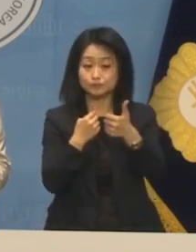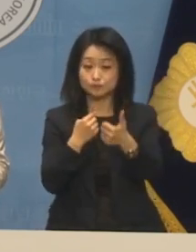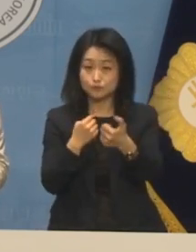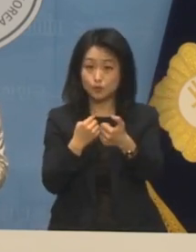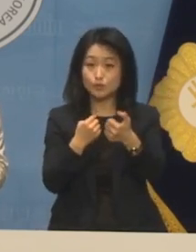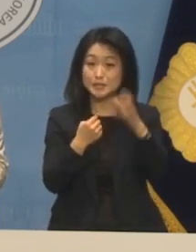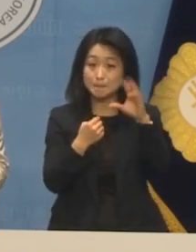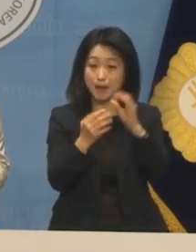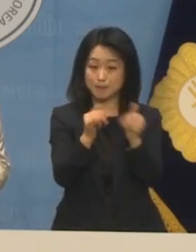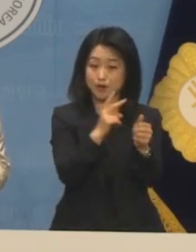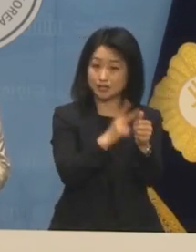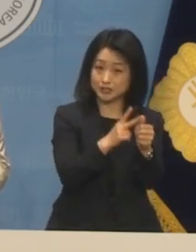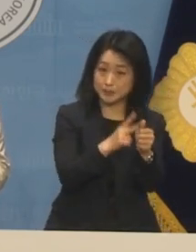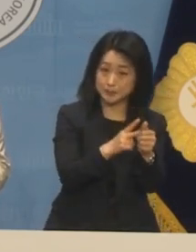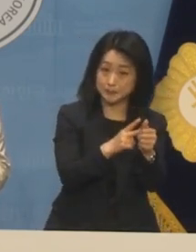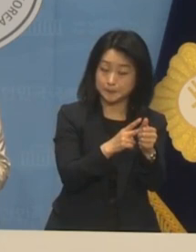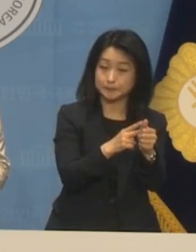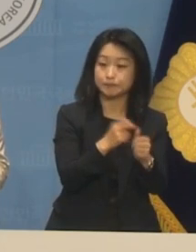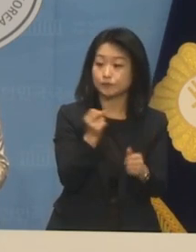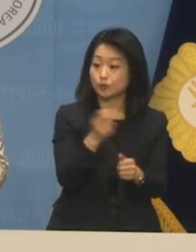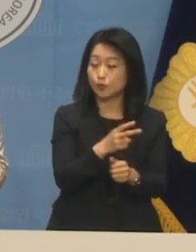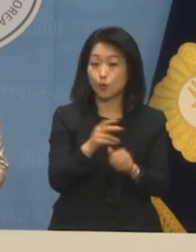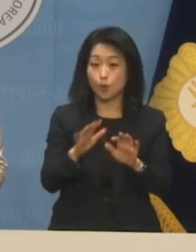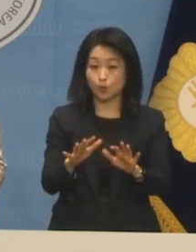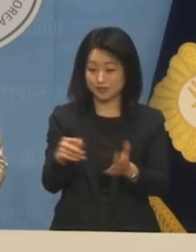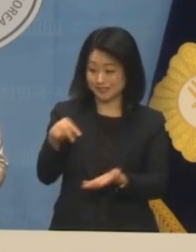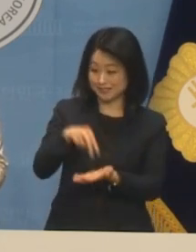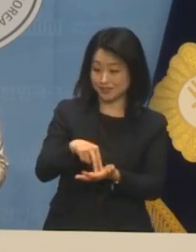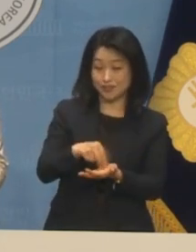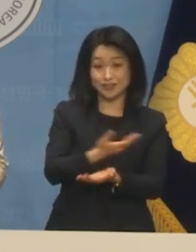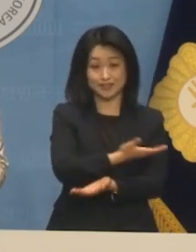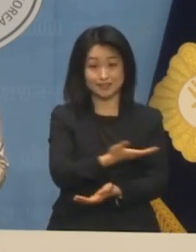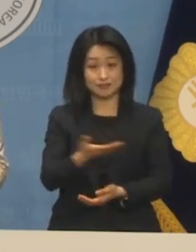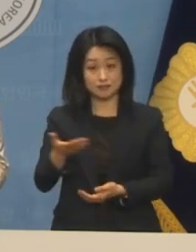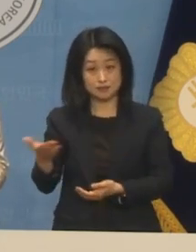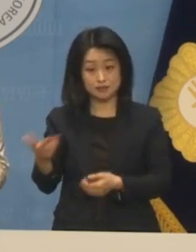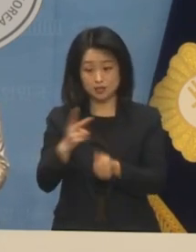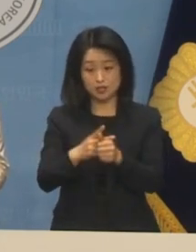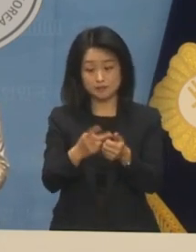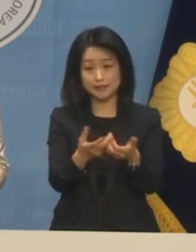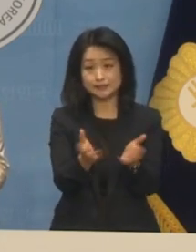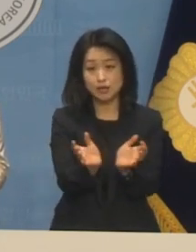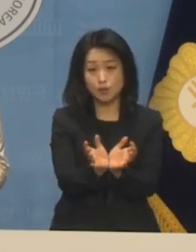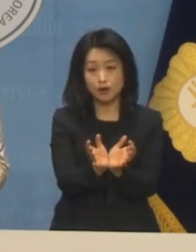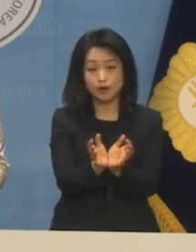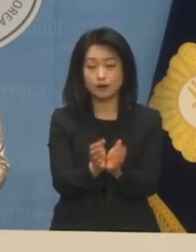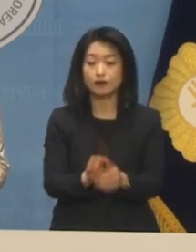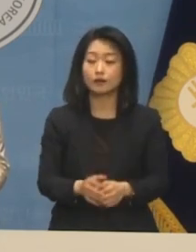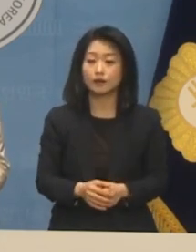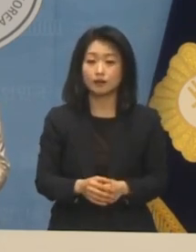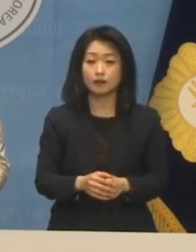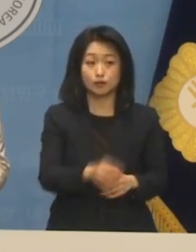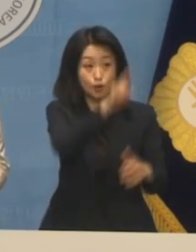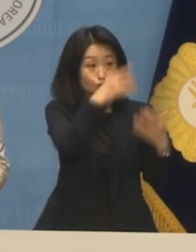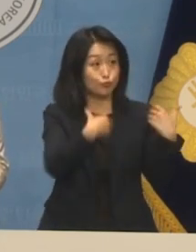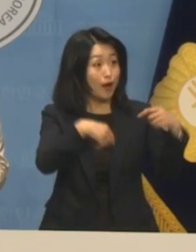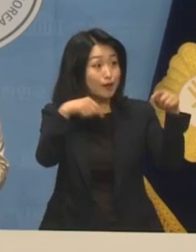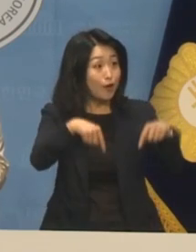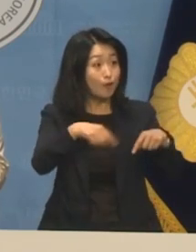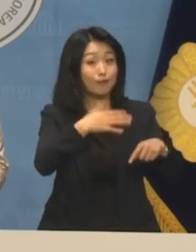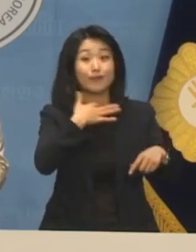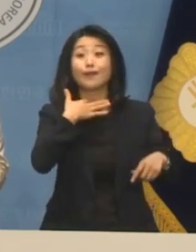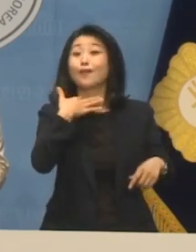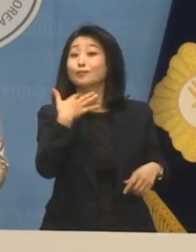50여만 명의 교원들은 물론 오늘 이 자리에 서 있는 어떤 교원단체와 이와 관련된 협의를 한 적이